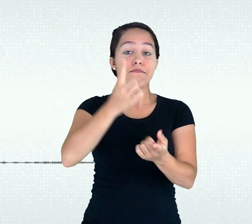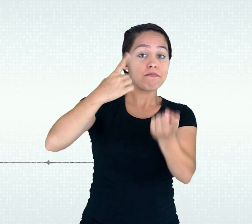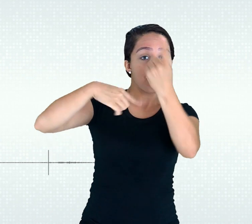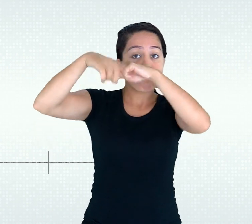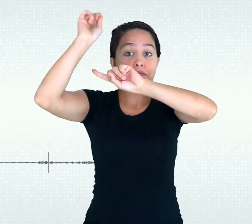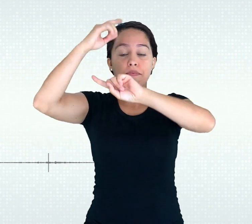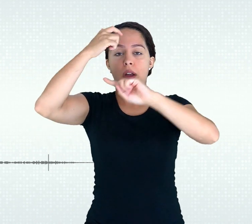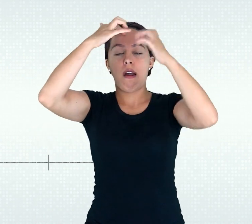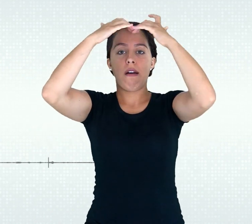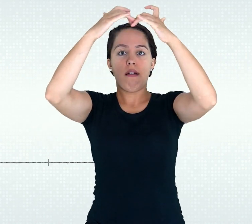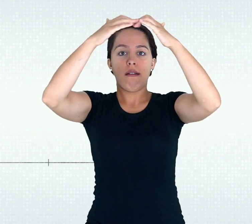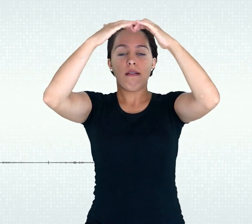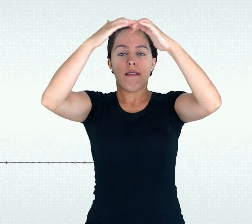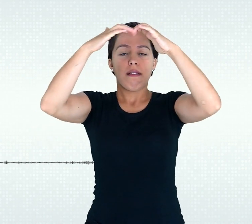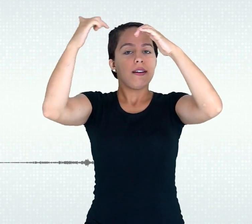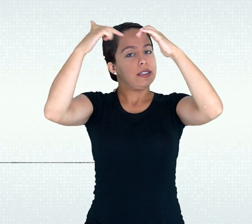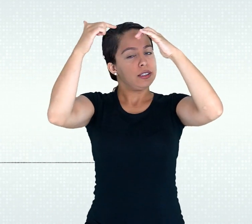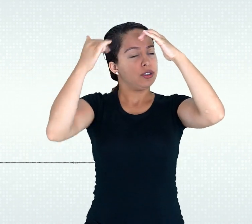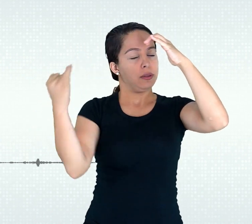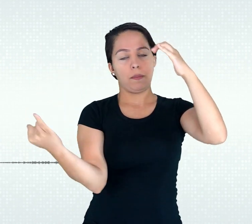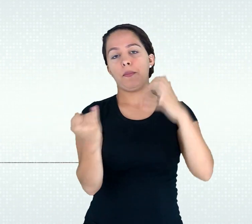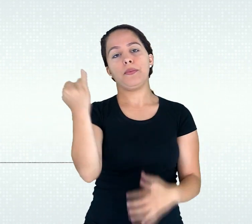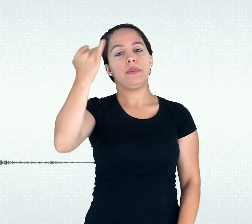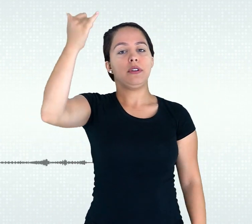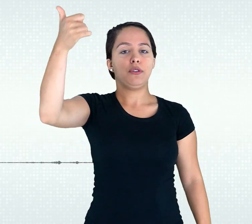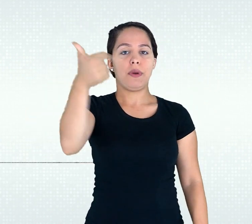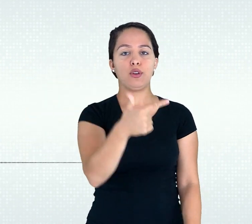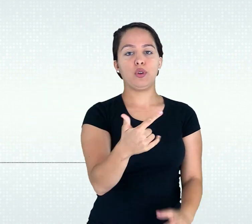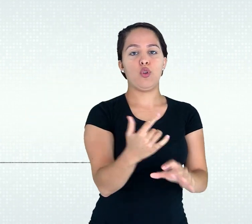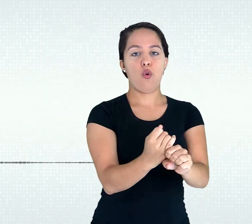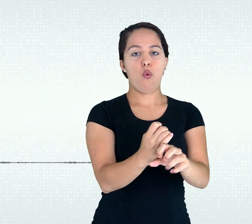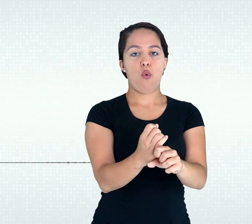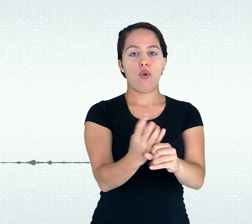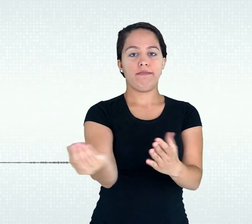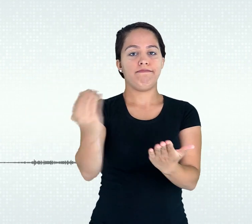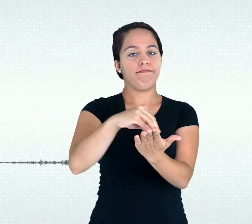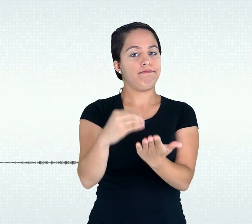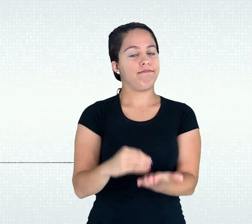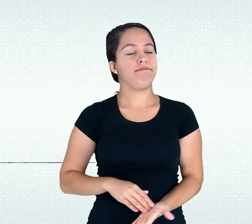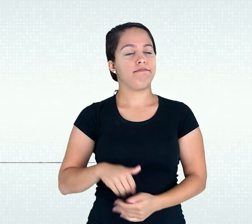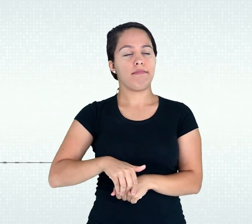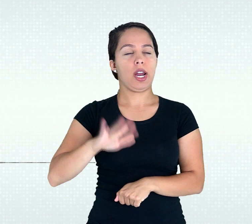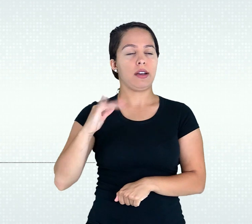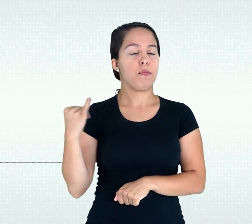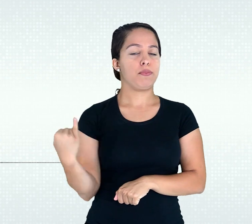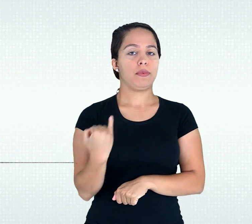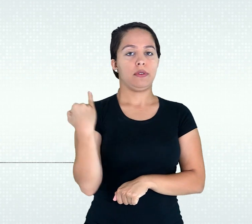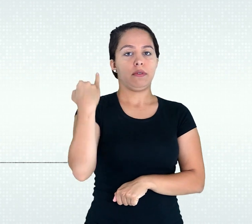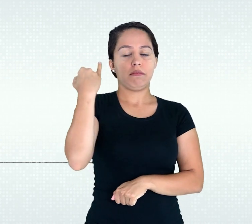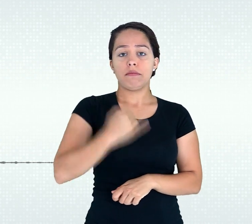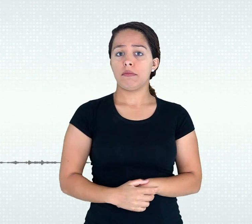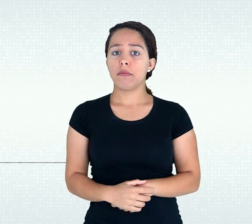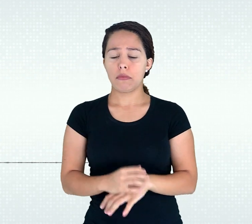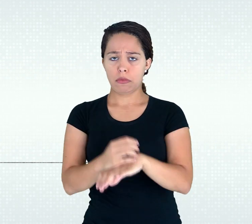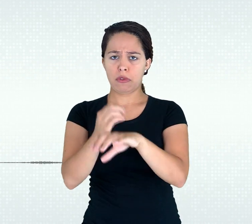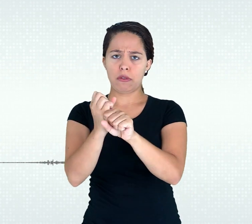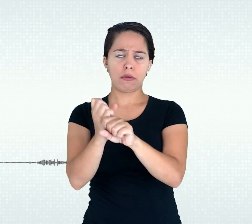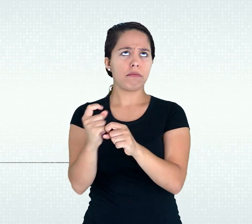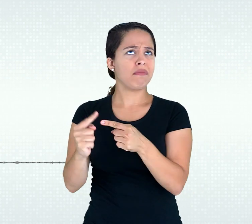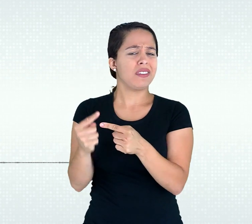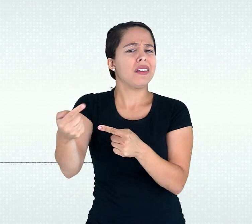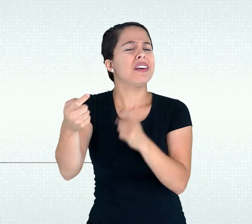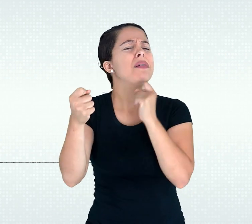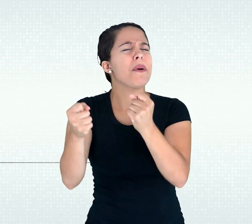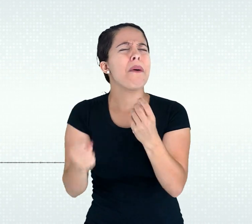desenvolvimento integral do estudante sejam mais importantes do que o registro das notas os quais podem